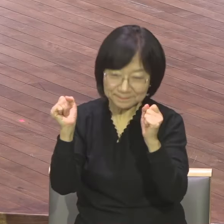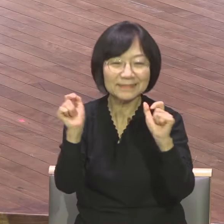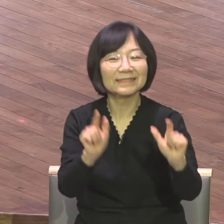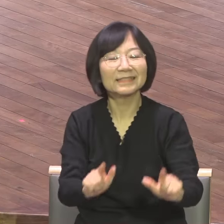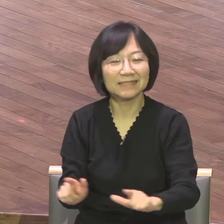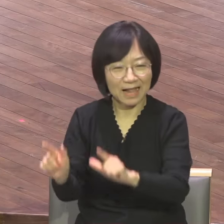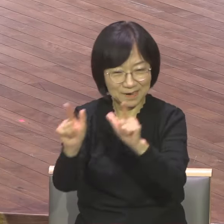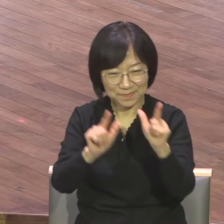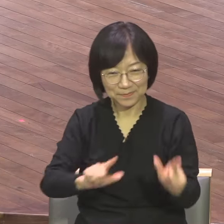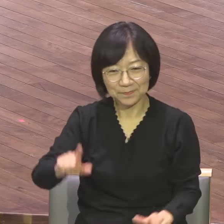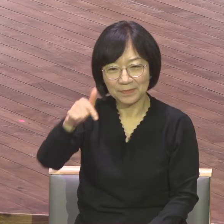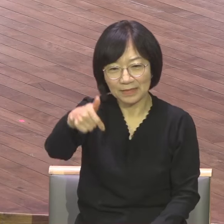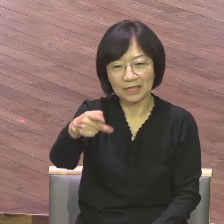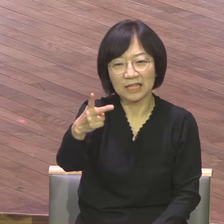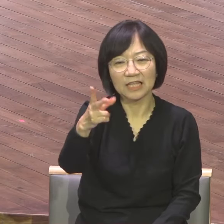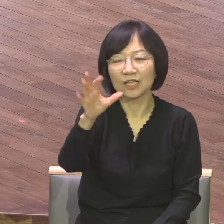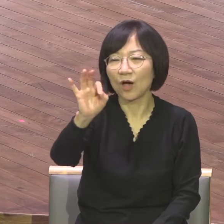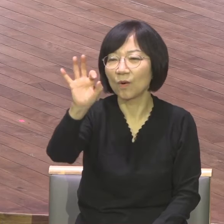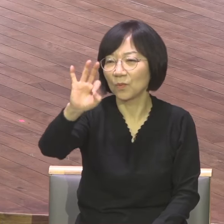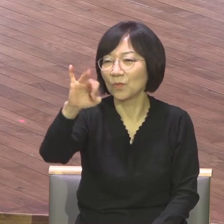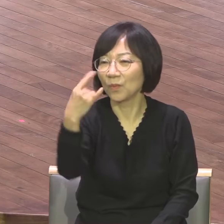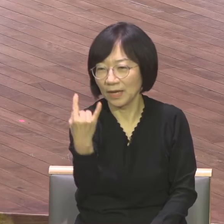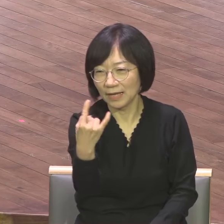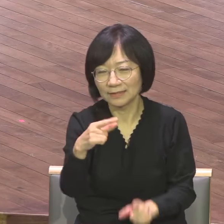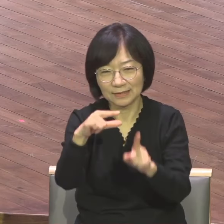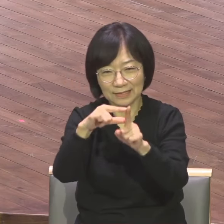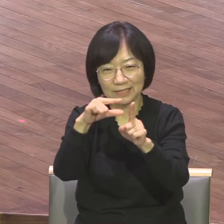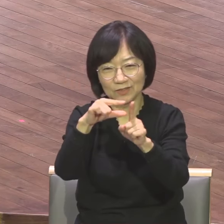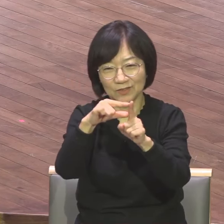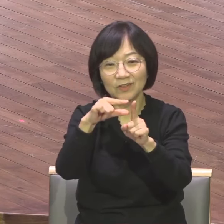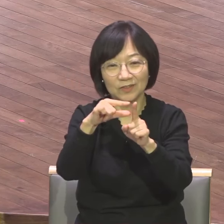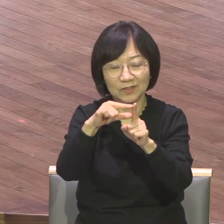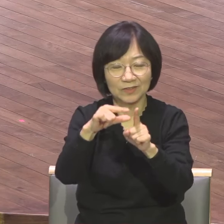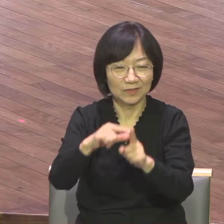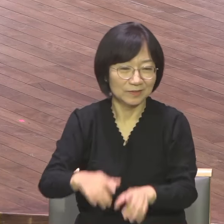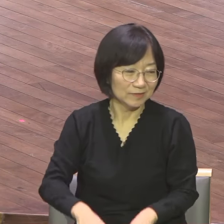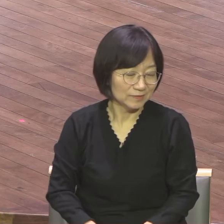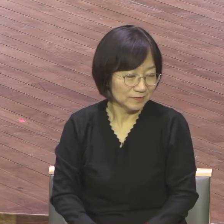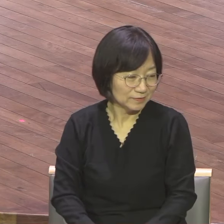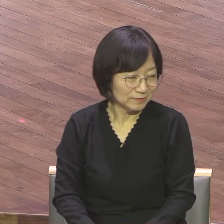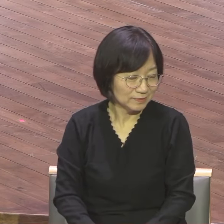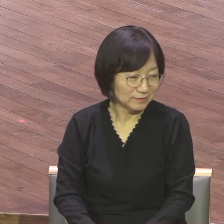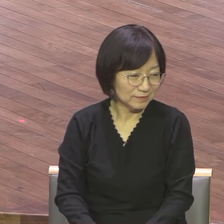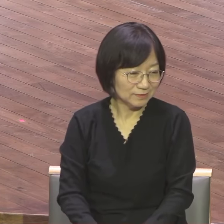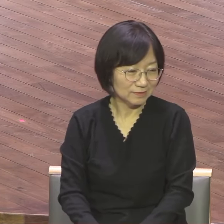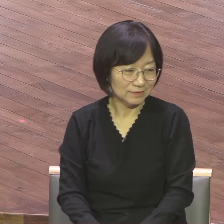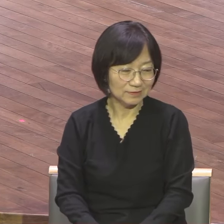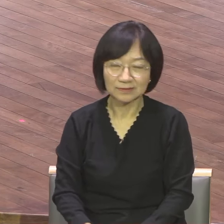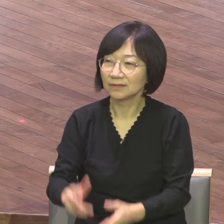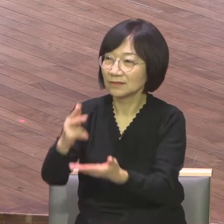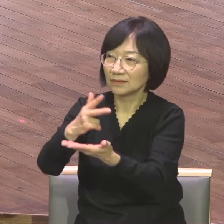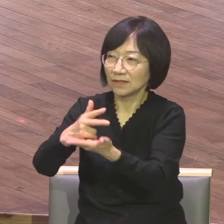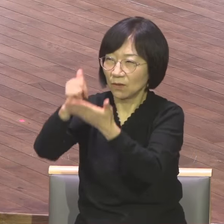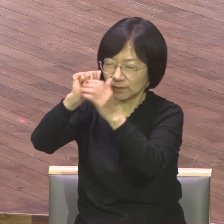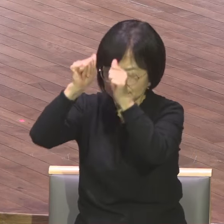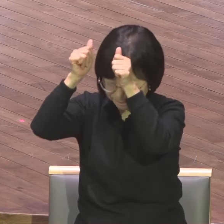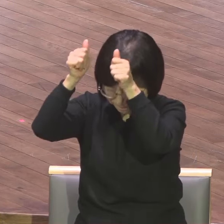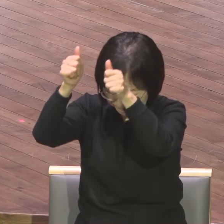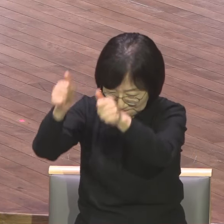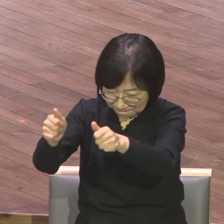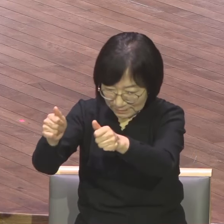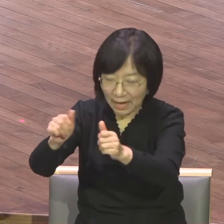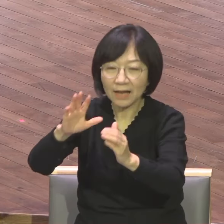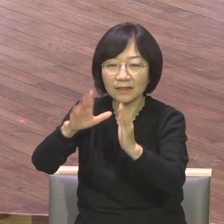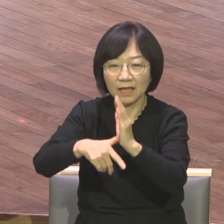살겠습니다. 이게 경외라고요. 이렇게 여호와를 경외하는 것이